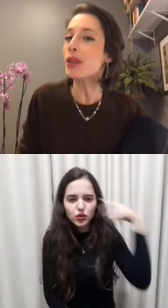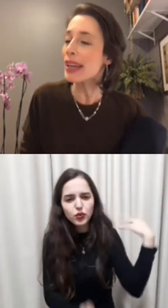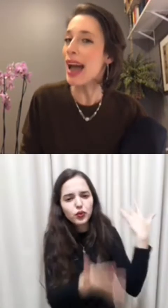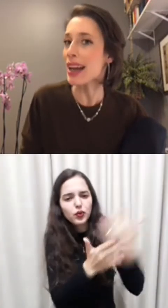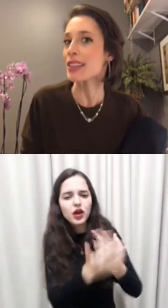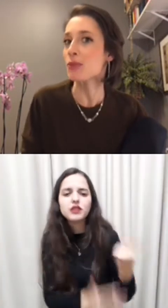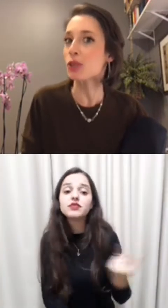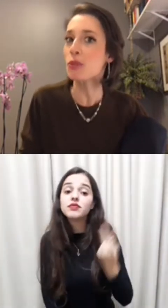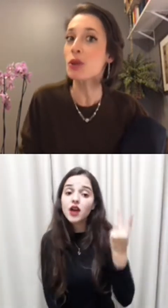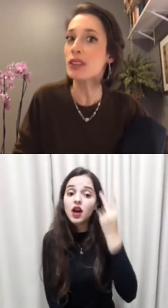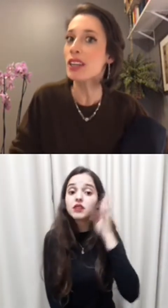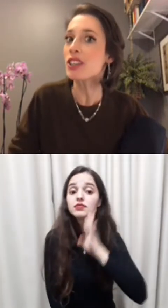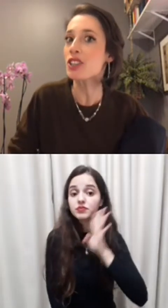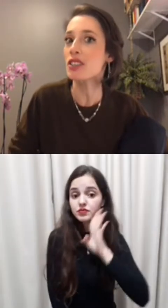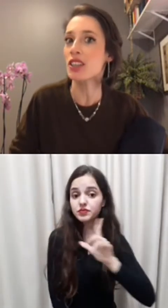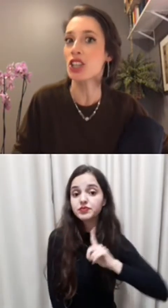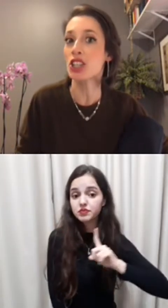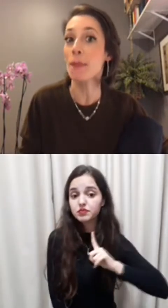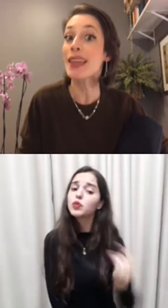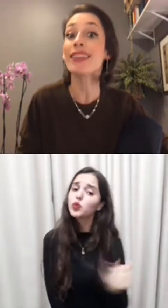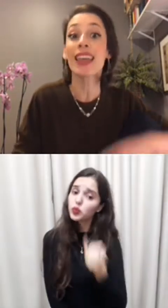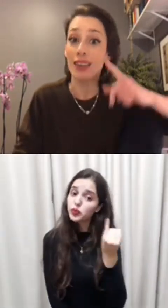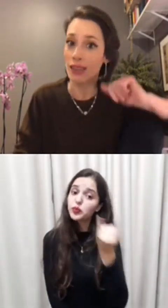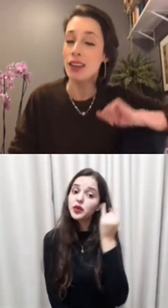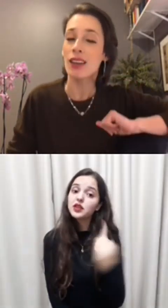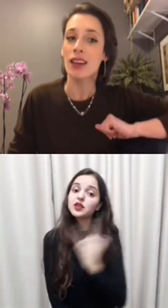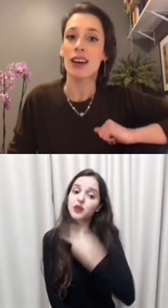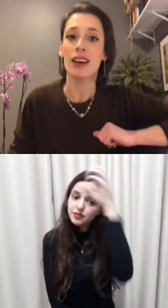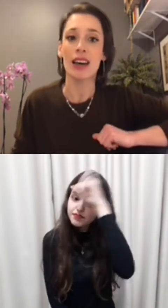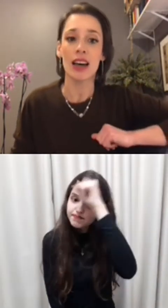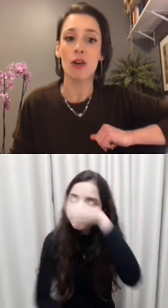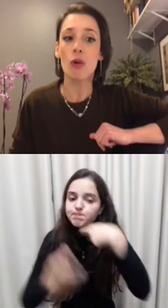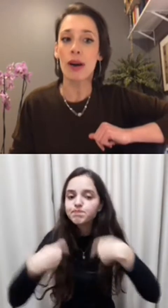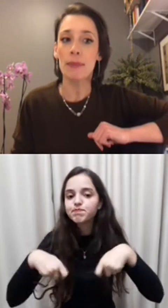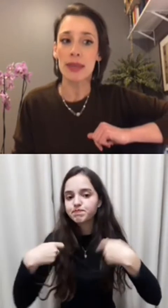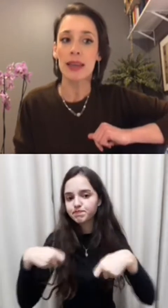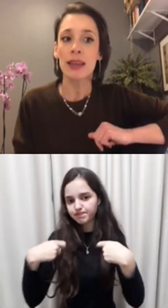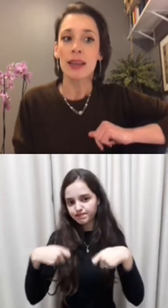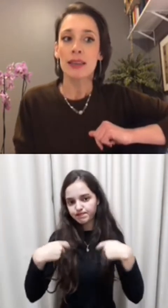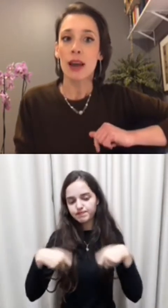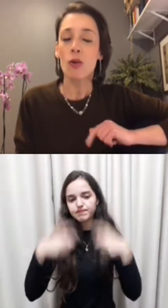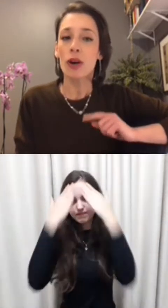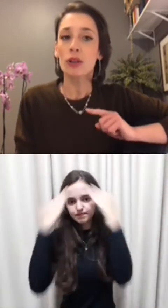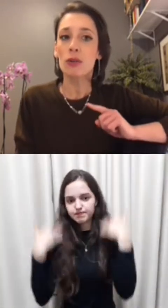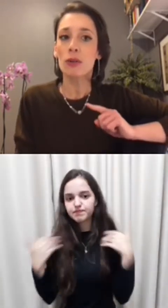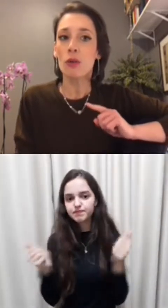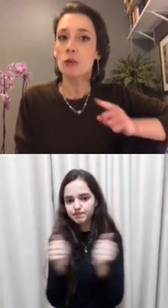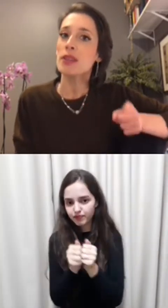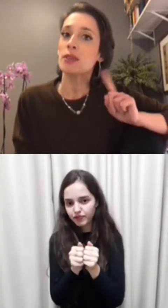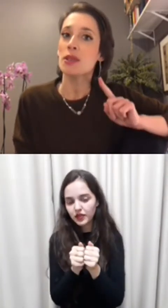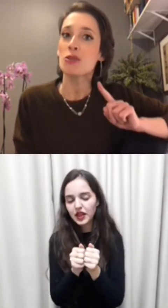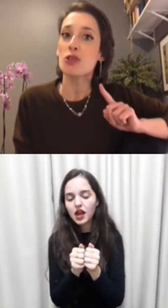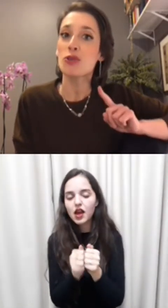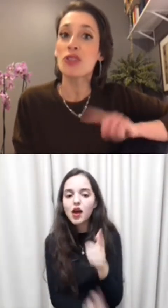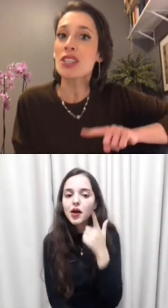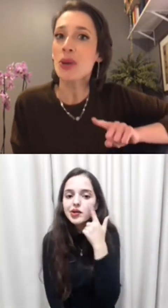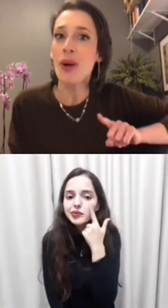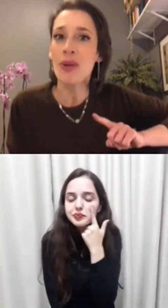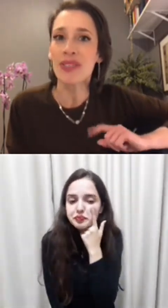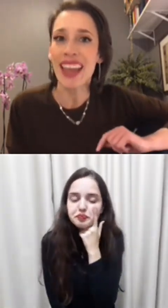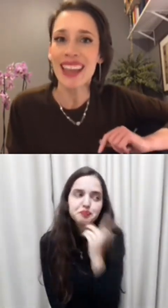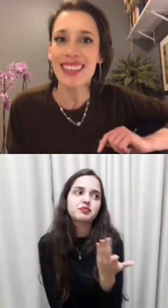muito legais, muito importantes da gente aprender com a Gabi, né? Quando uma situação